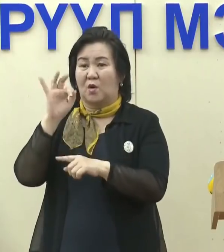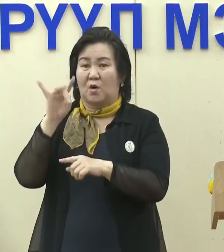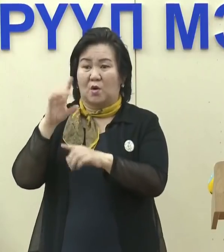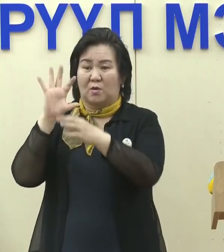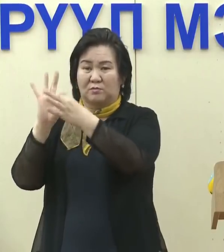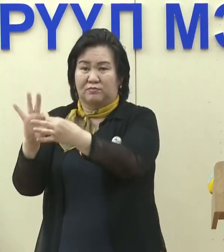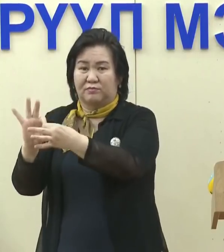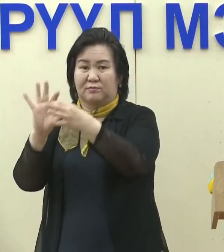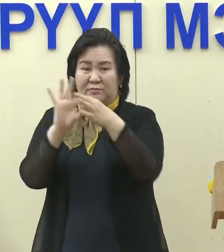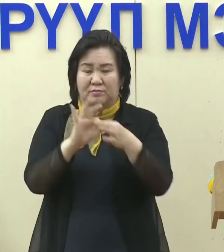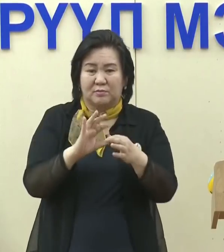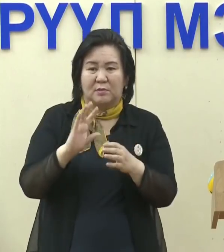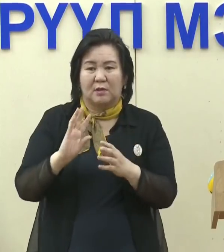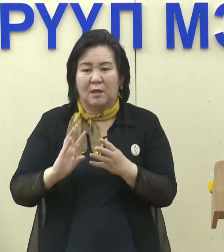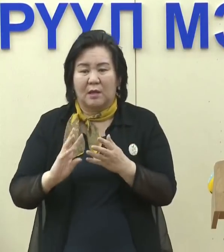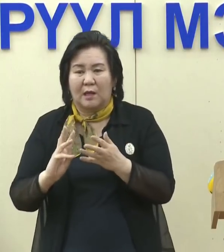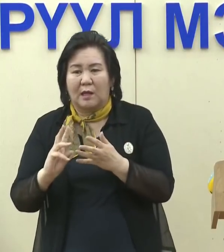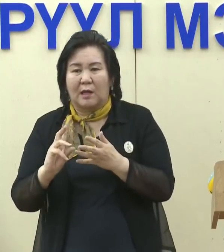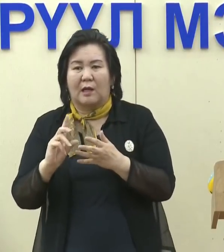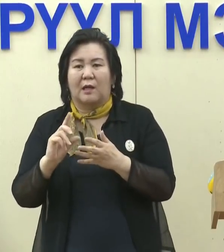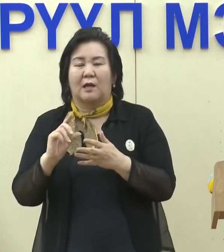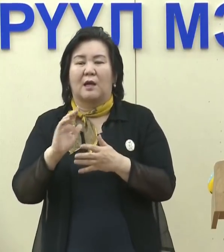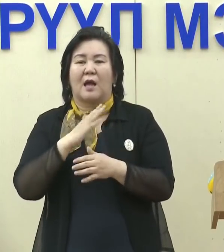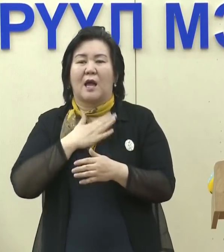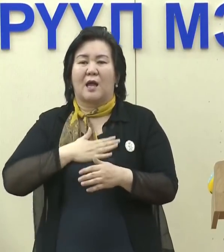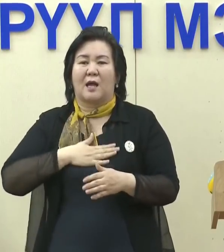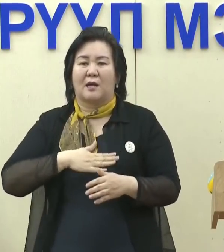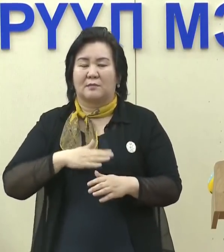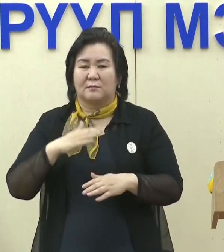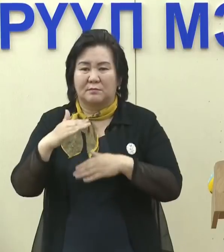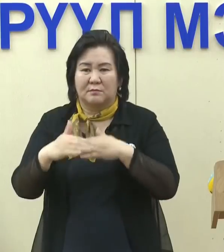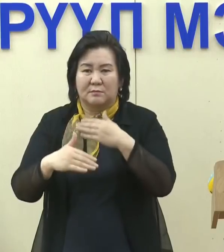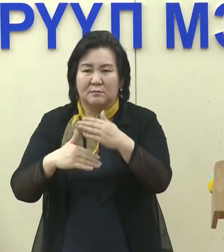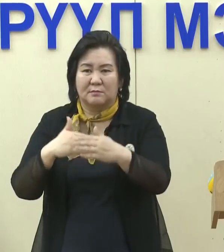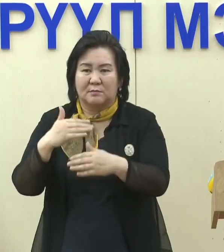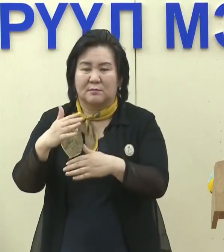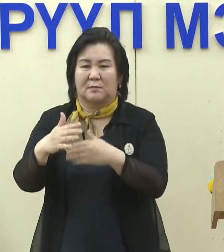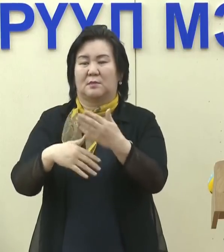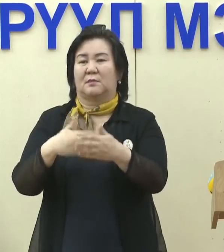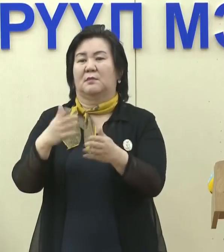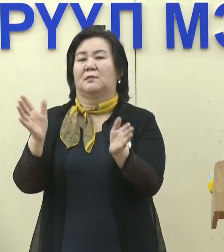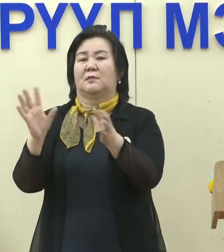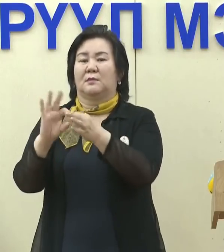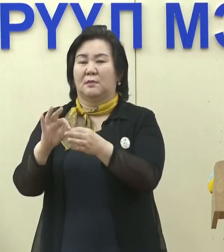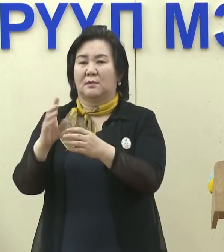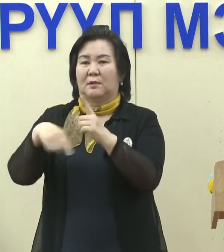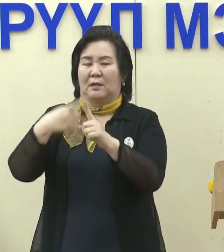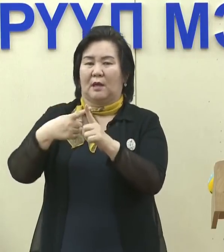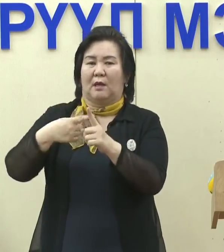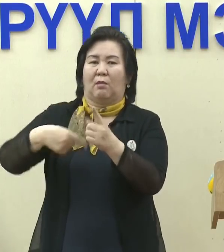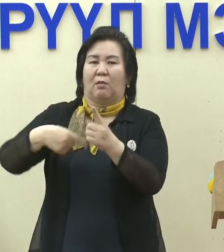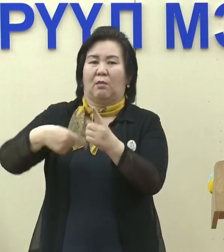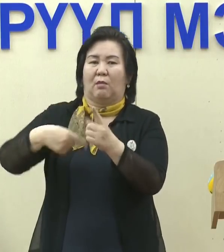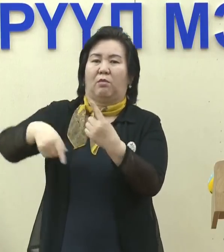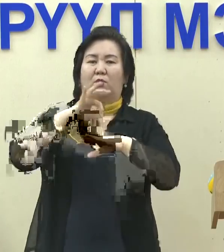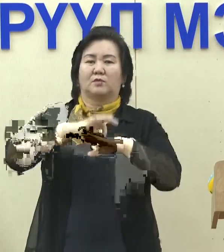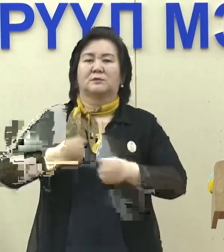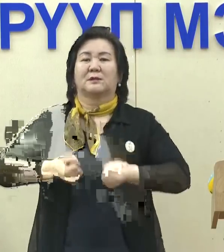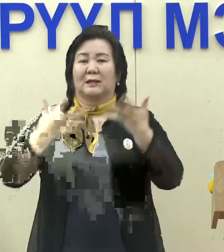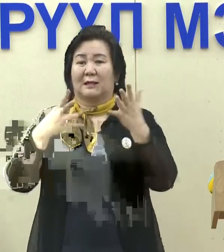хорийг одоо аажмаар цуцлахгүй л яг энэ өвчний оргил үеүүдэд хөл хорио цуцлах юм бол эргээд өвчл дахин одоо гарах